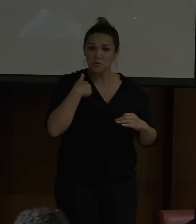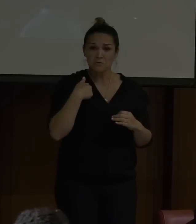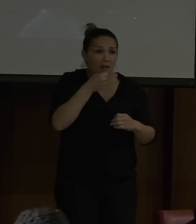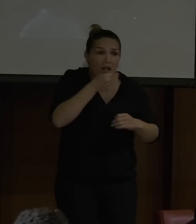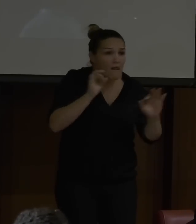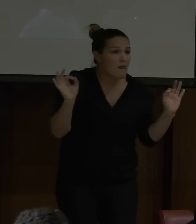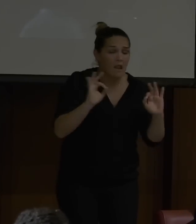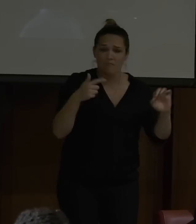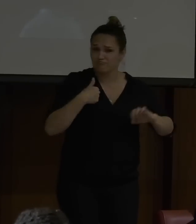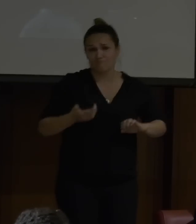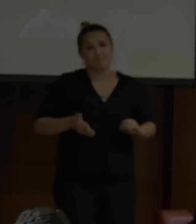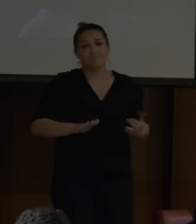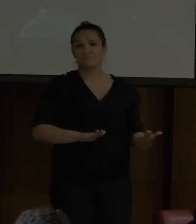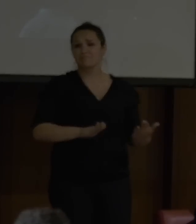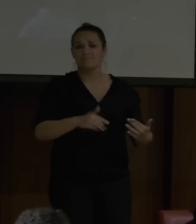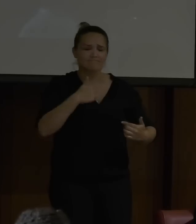para mí una tonada,